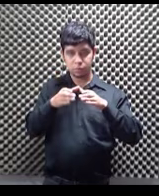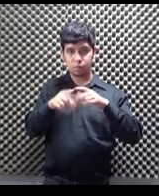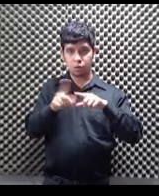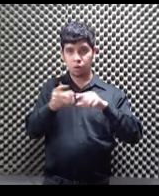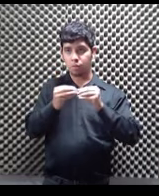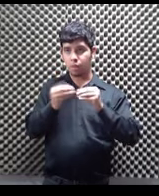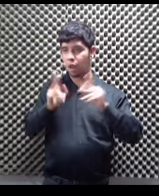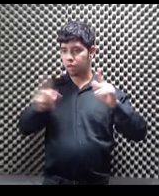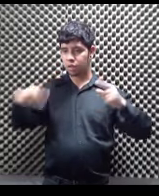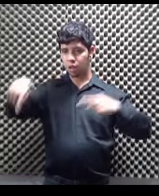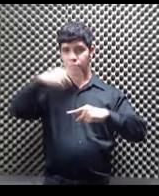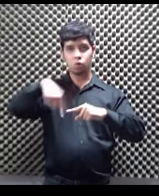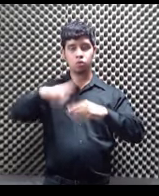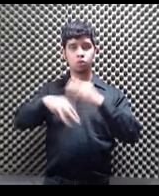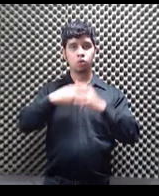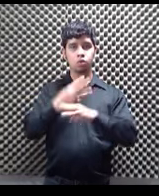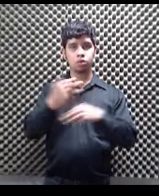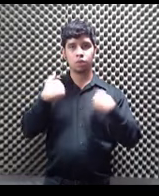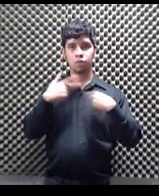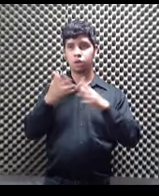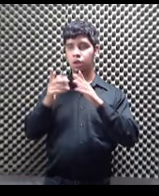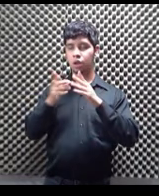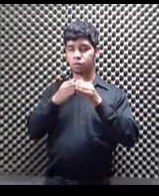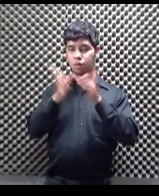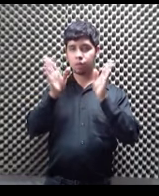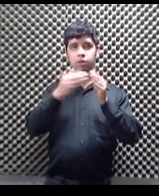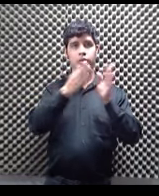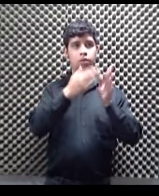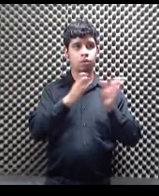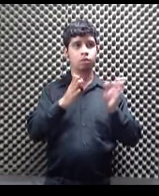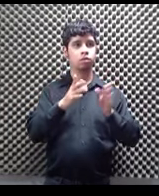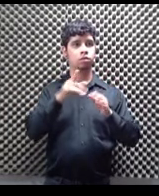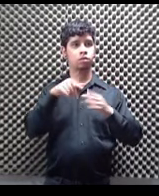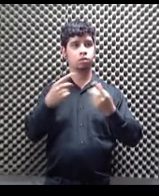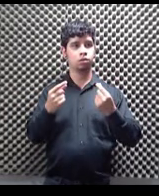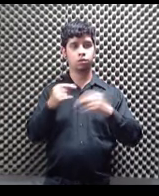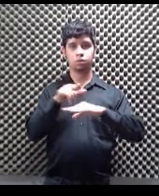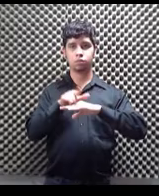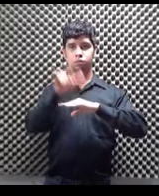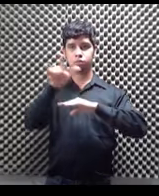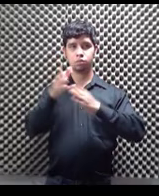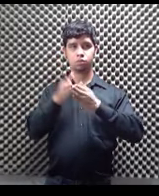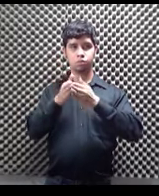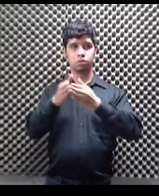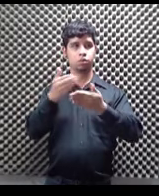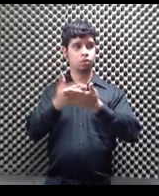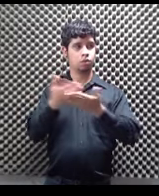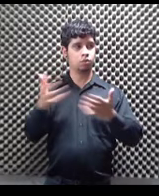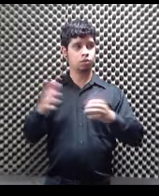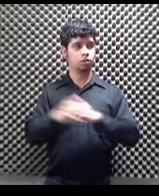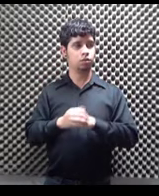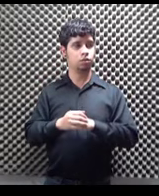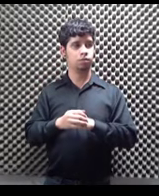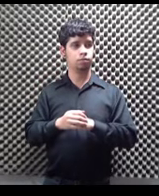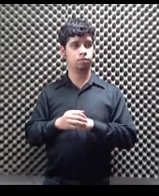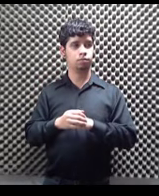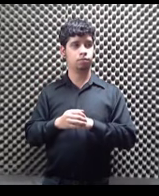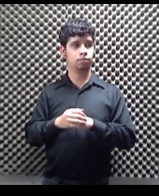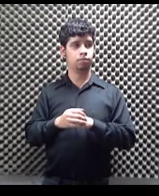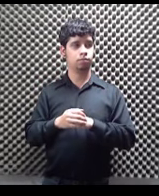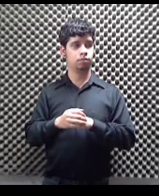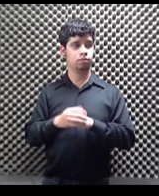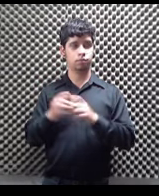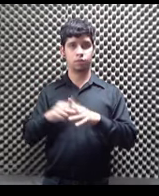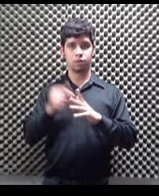fuera, tú sabes. Tenemos claro. que como que y lo abrir. Que tenemos que hacer es coger un avioncito o un barquito y llegamos ahí. No, hombre, no. Trabajar.